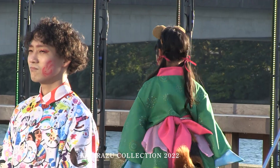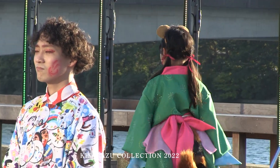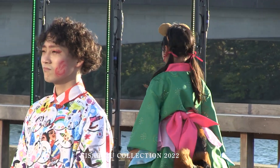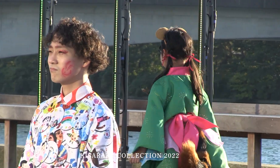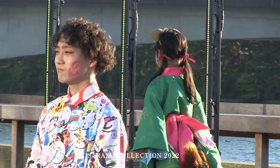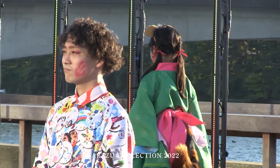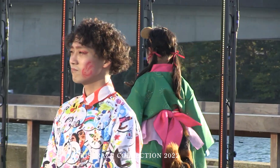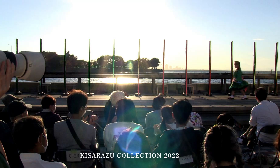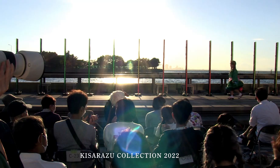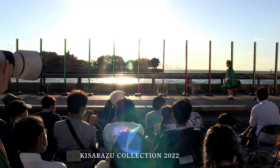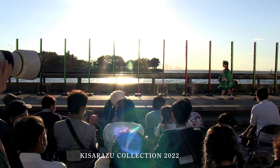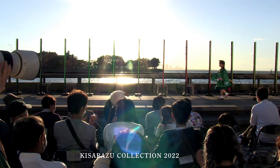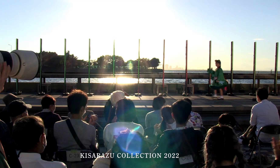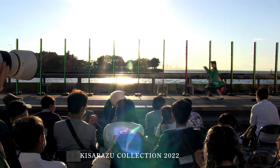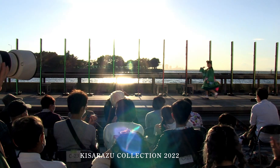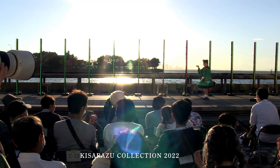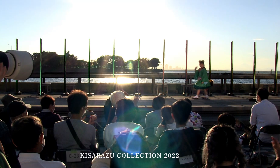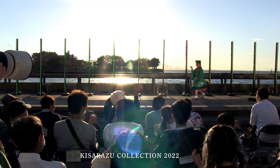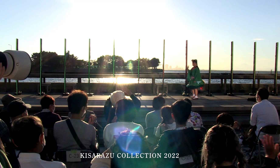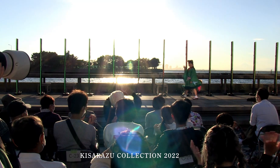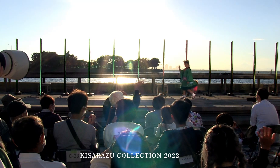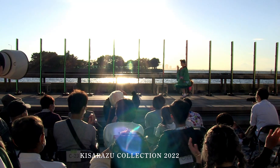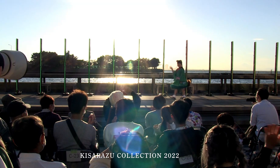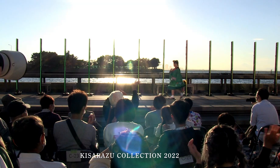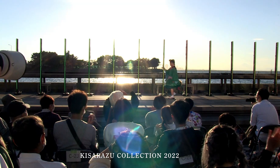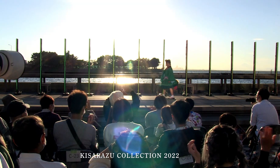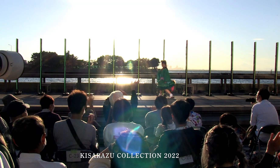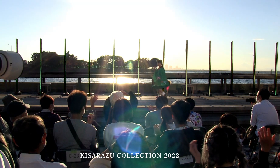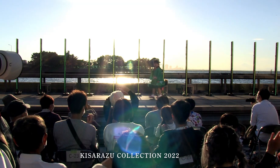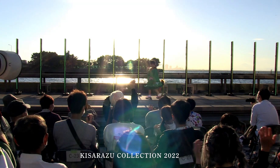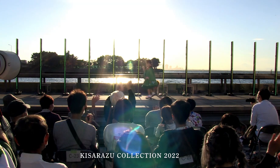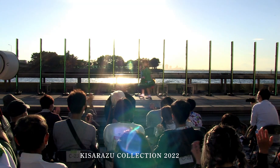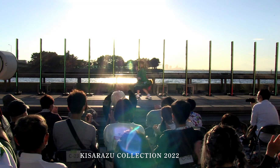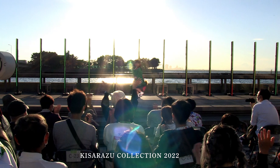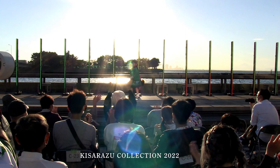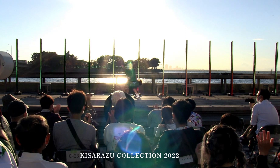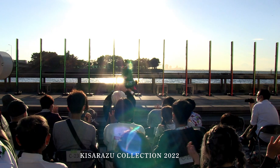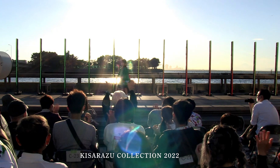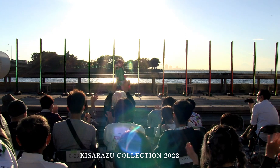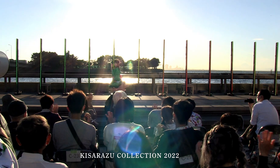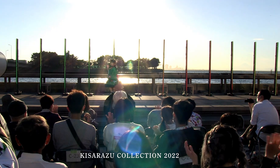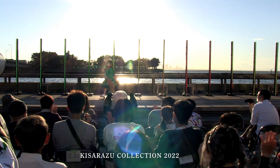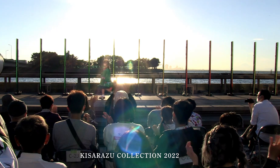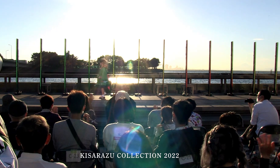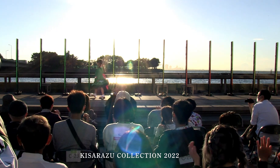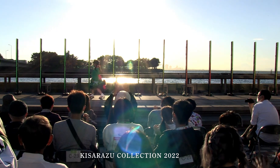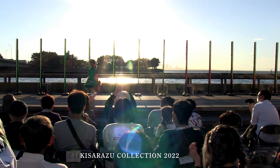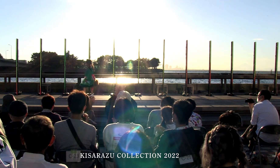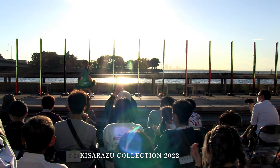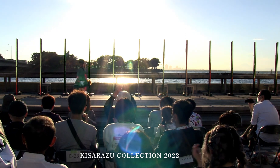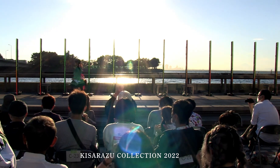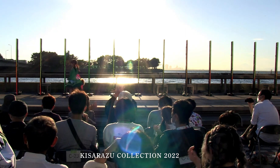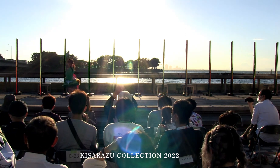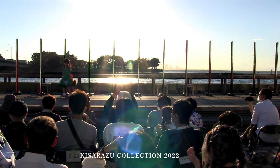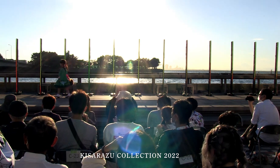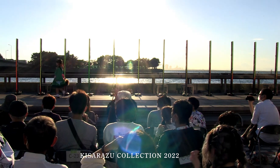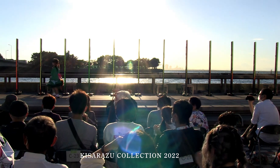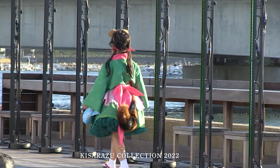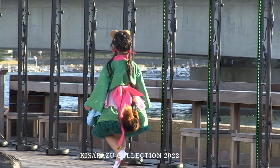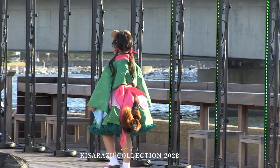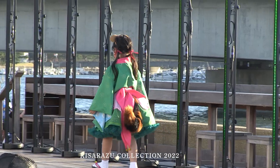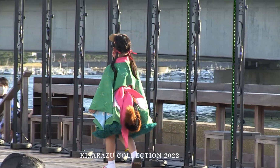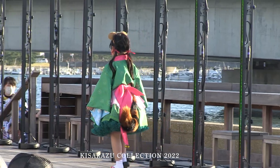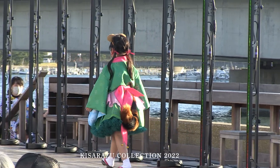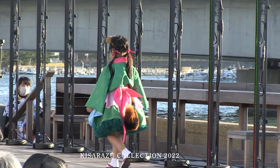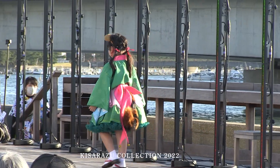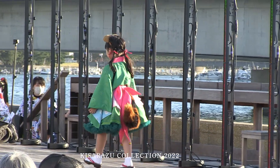さにこだわったので見てほしいです。表裏を着ることができるという部分で袖のつなぎがないこと